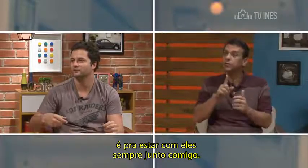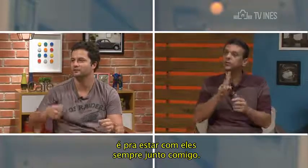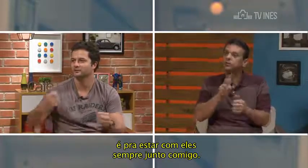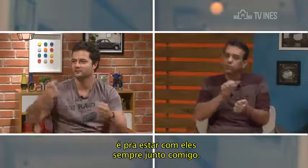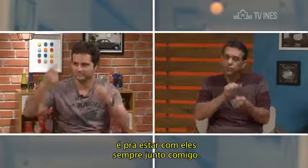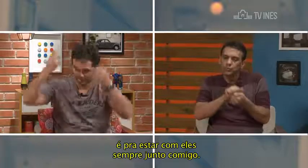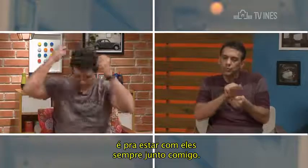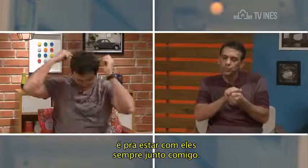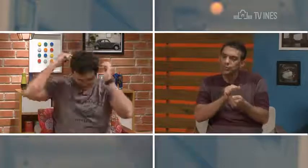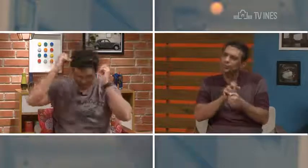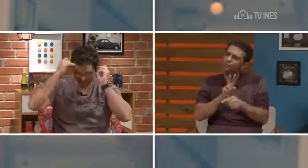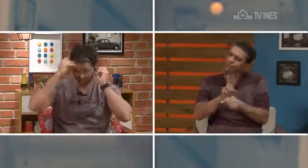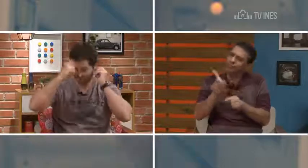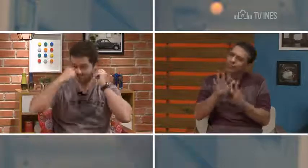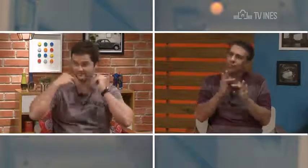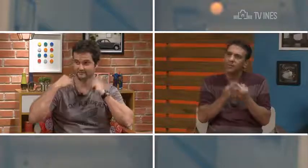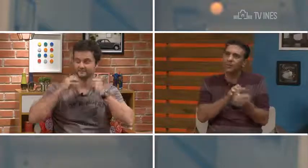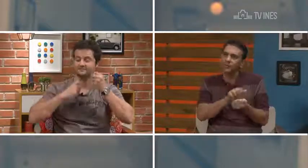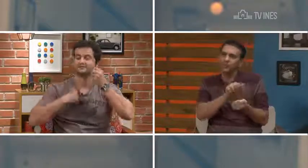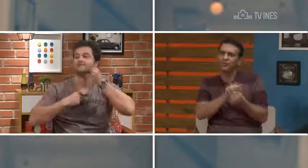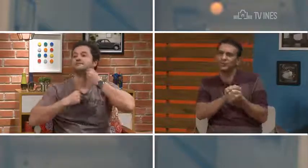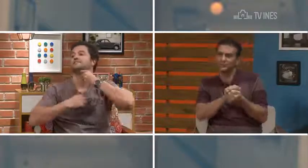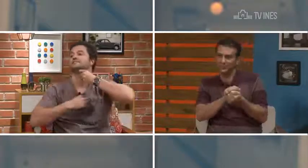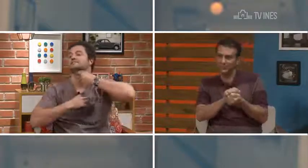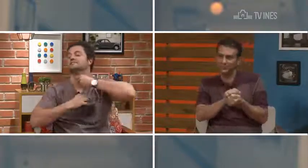sempre junto comigo.